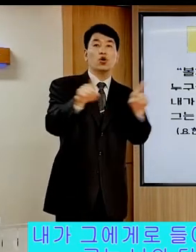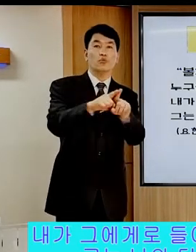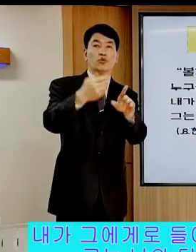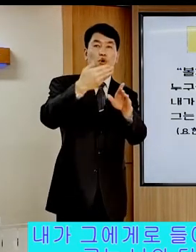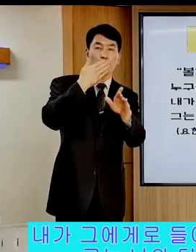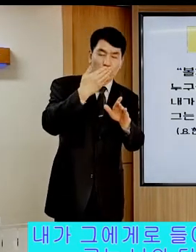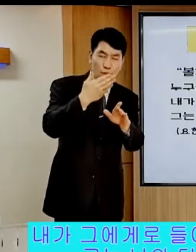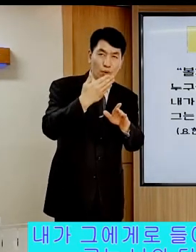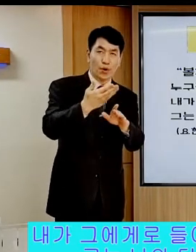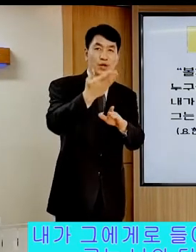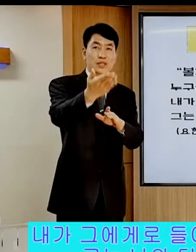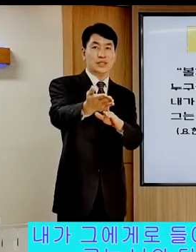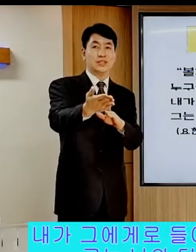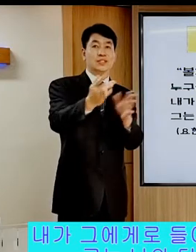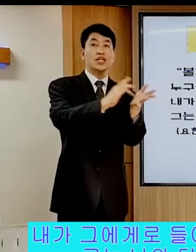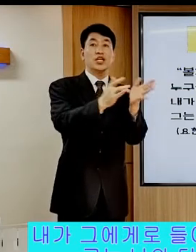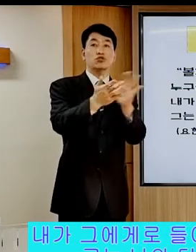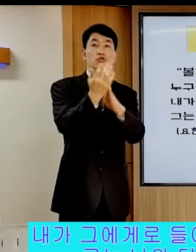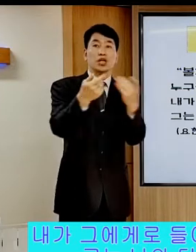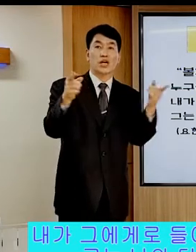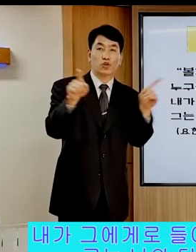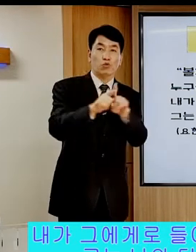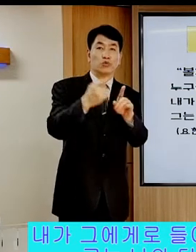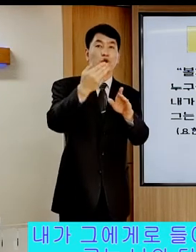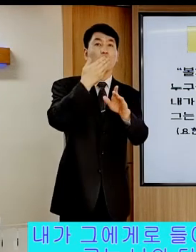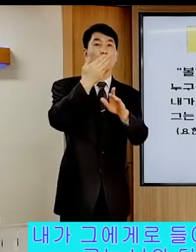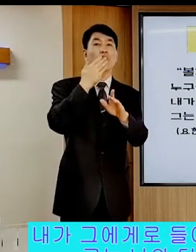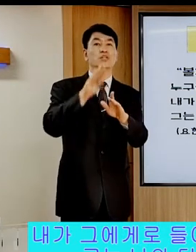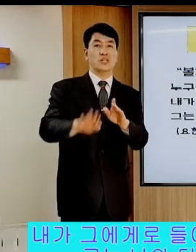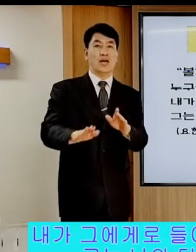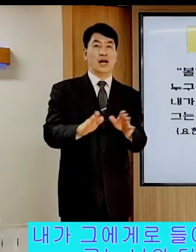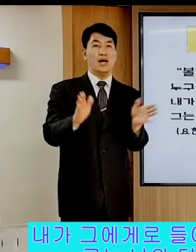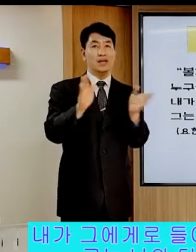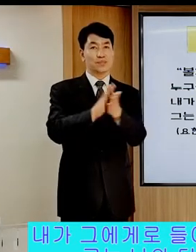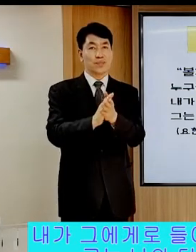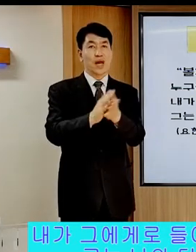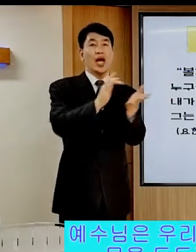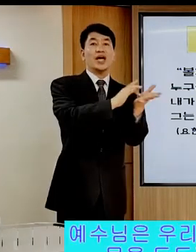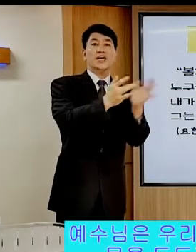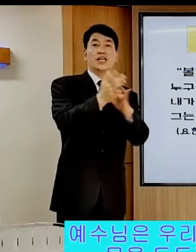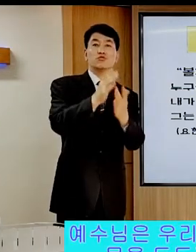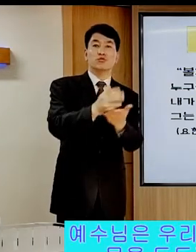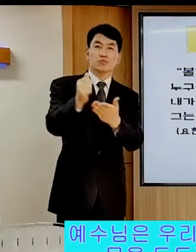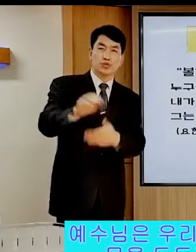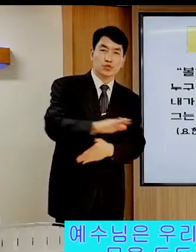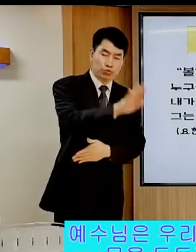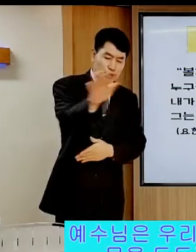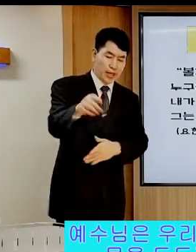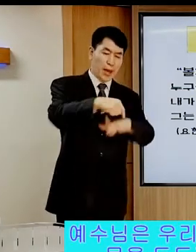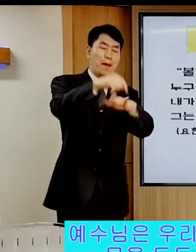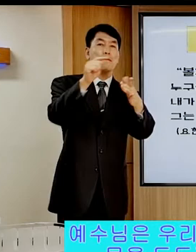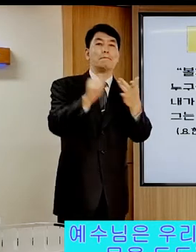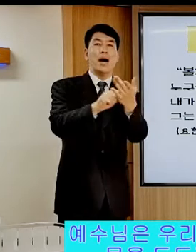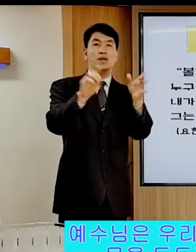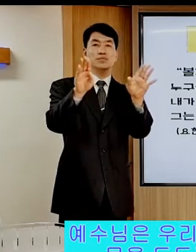더불어 먹고 그는 예수님과 더불어 먹으리라. 예수님은 우리의 마음